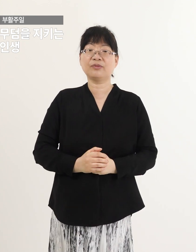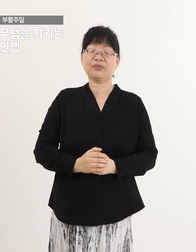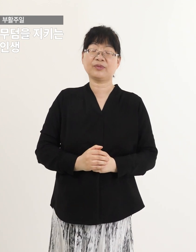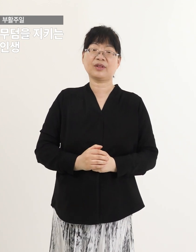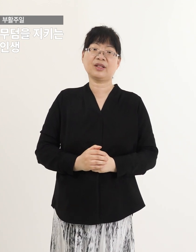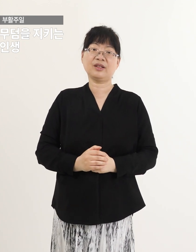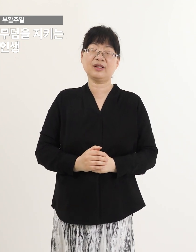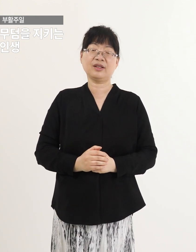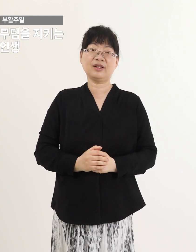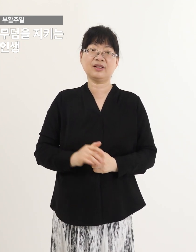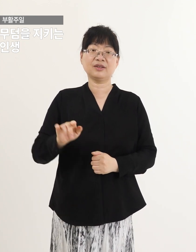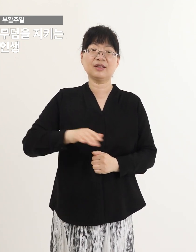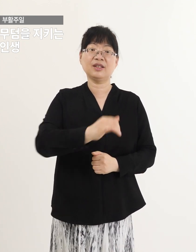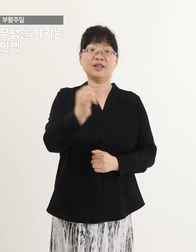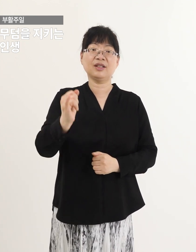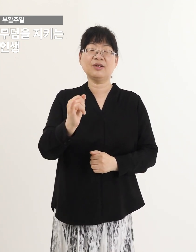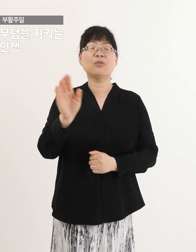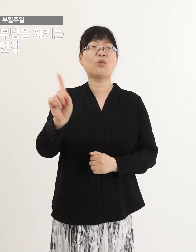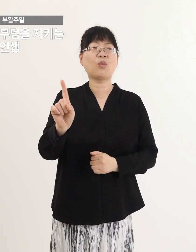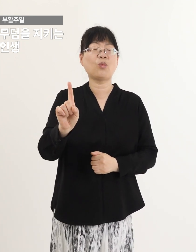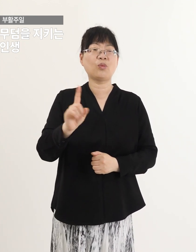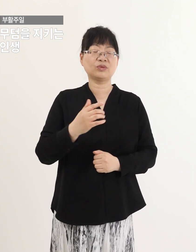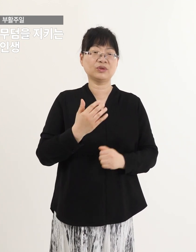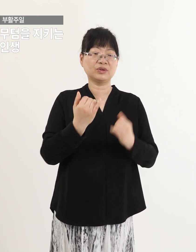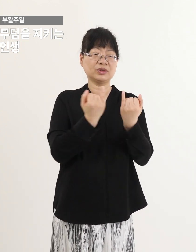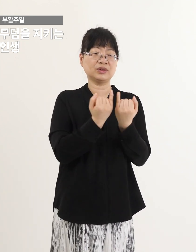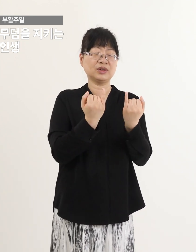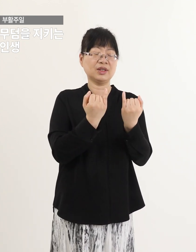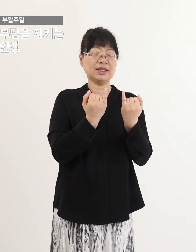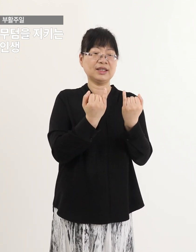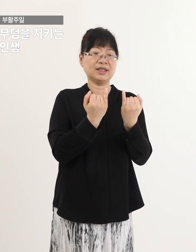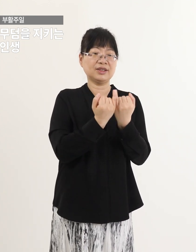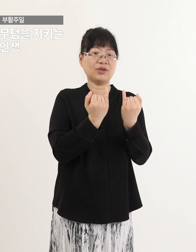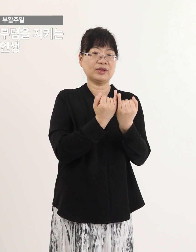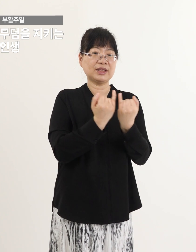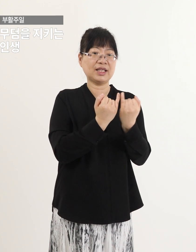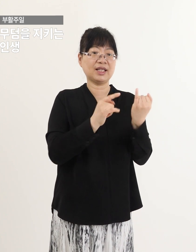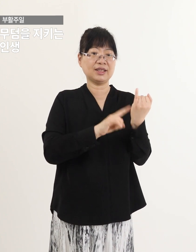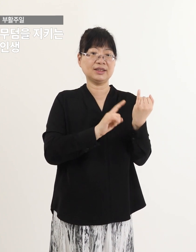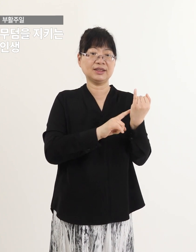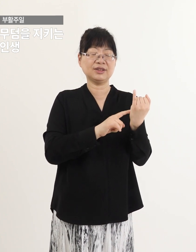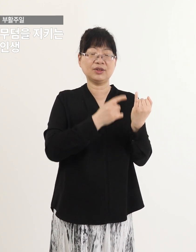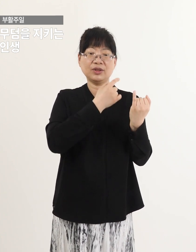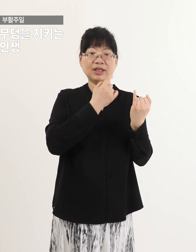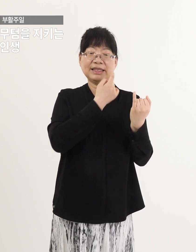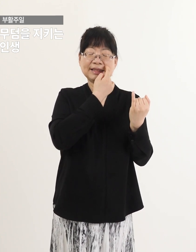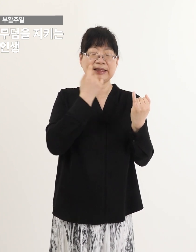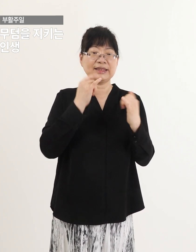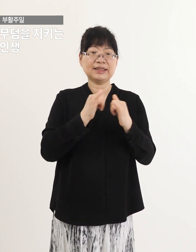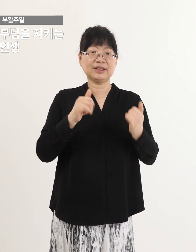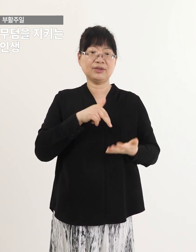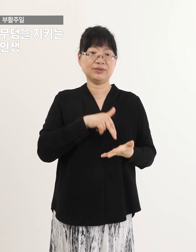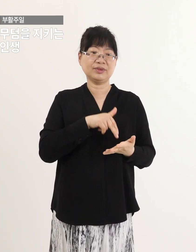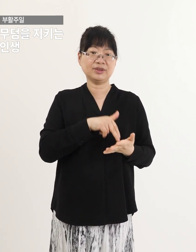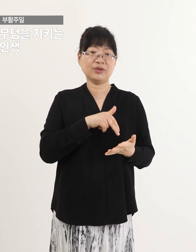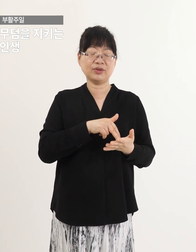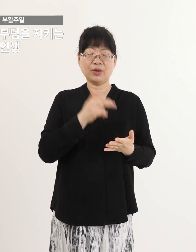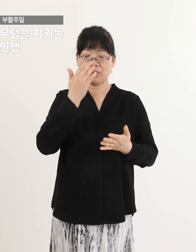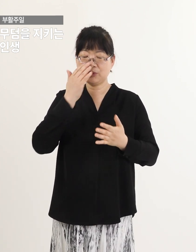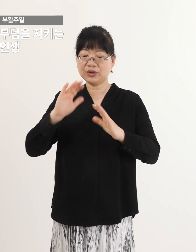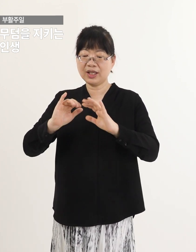유대 정통 사회 통념은 여인들이 증인으로서 뭔가를